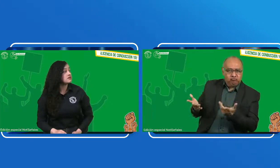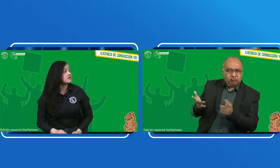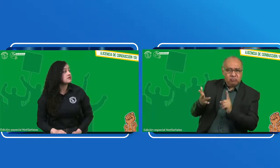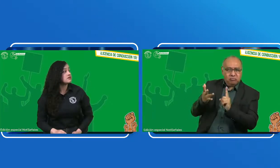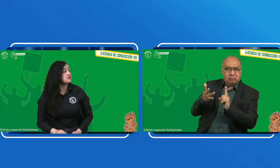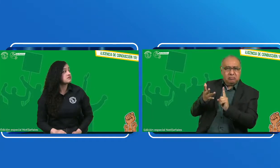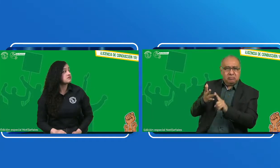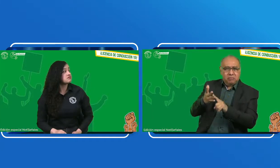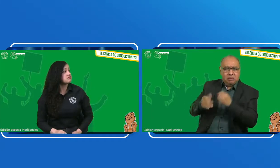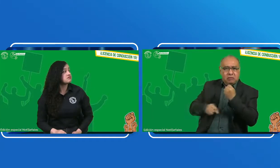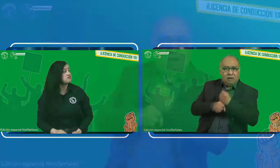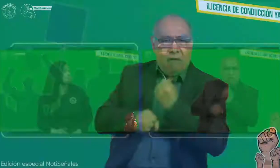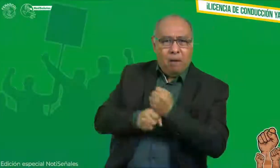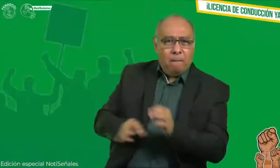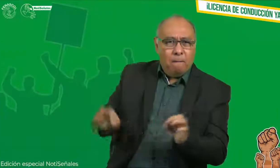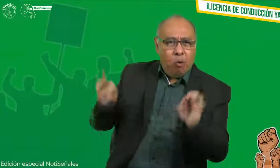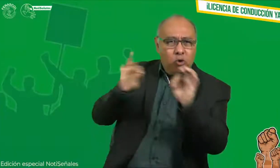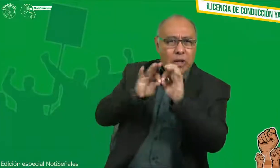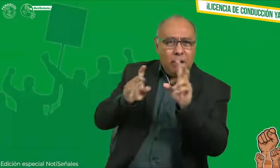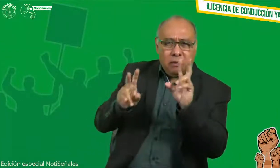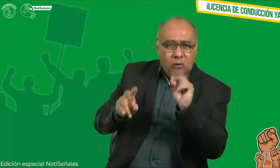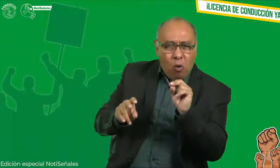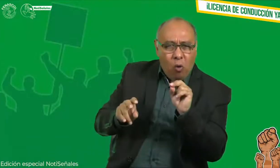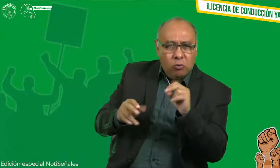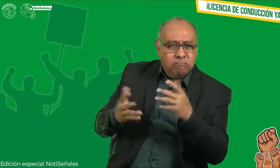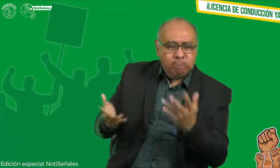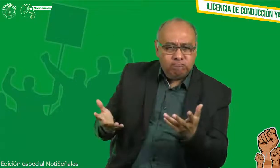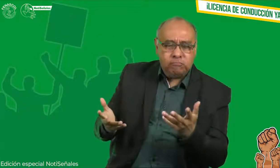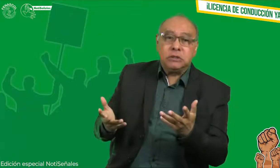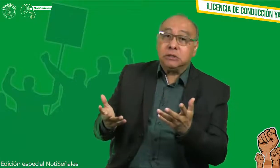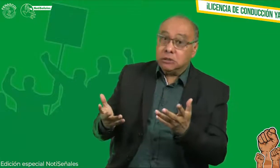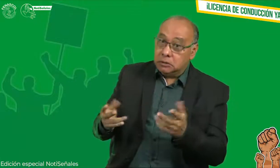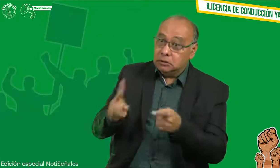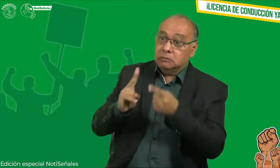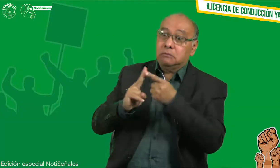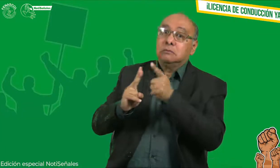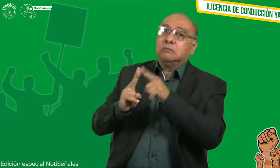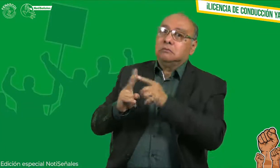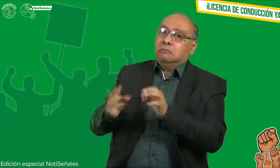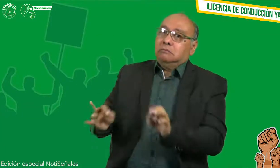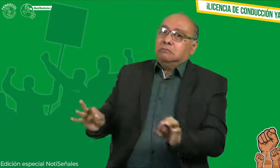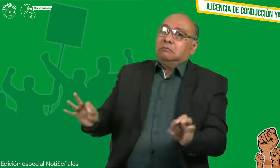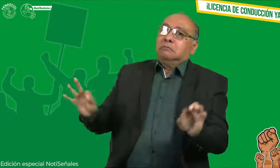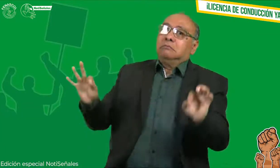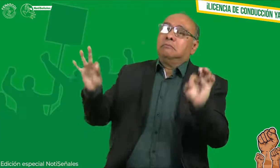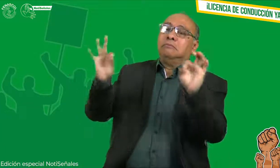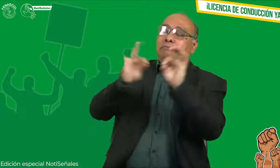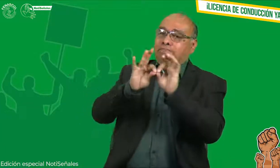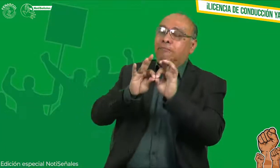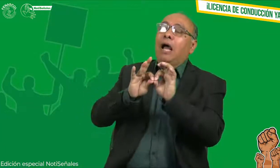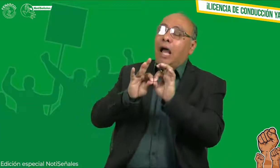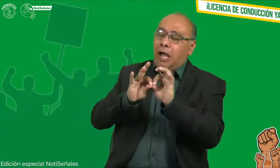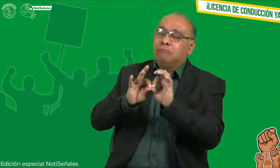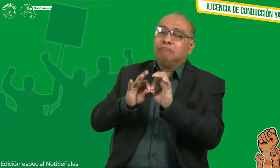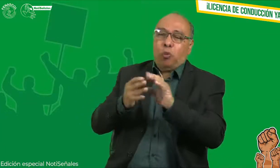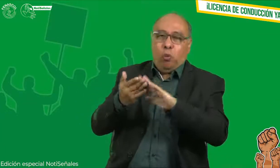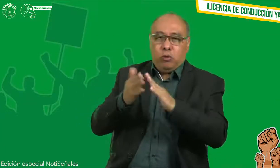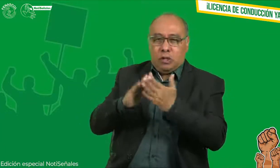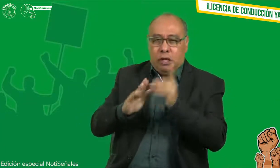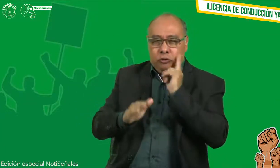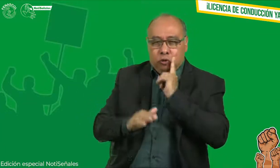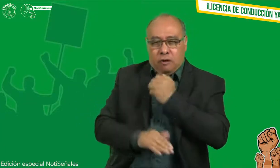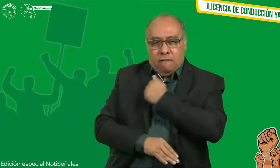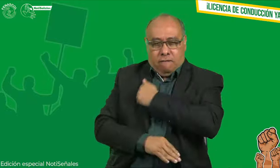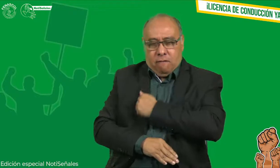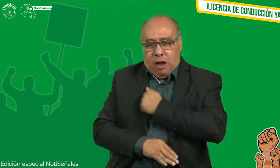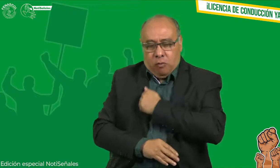de educación? En estos términos de educación no se va a hacer nada. En inclusión laboral tampoco. Estos dos